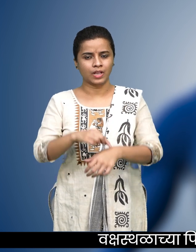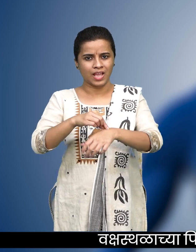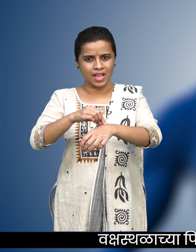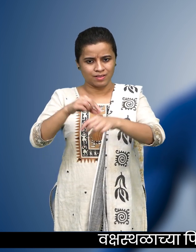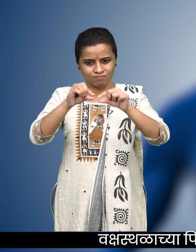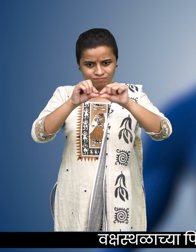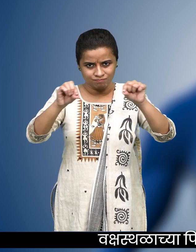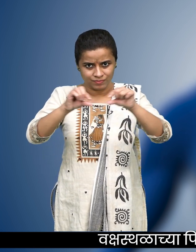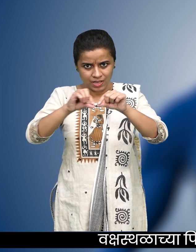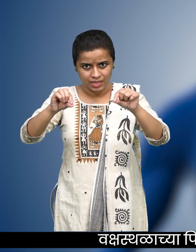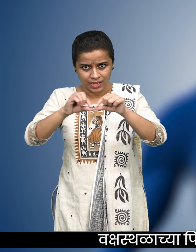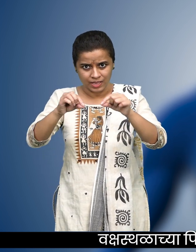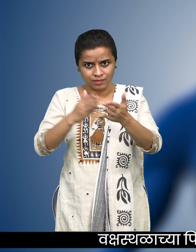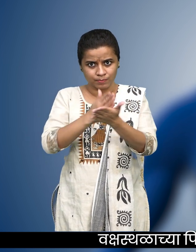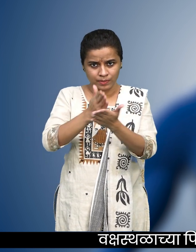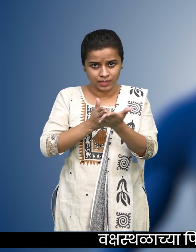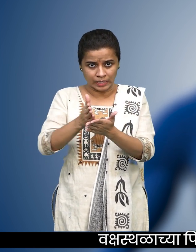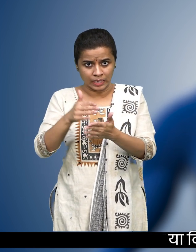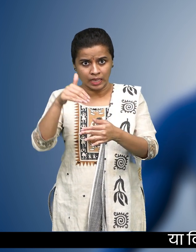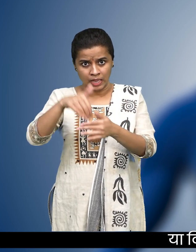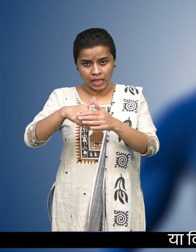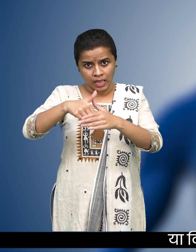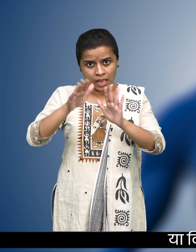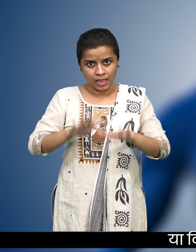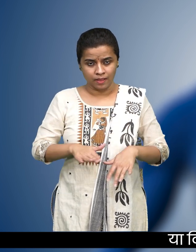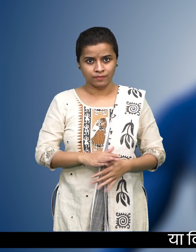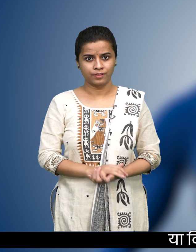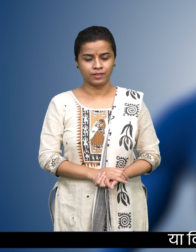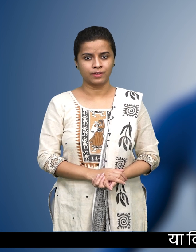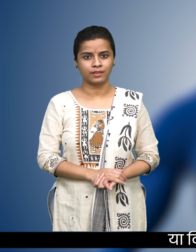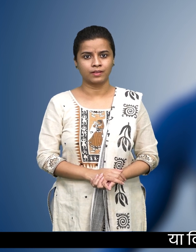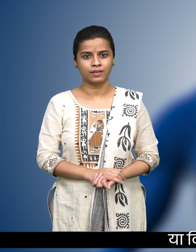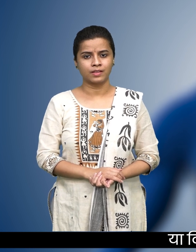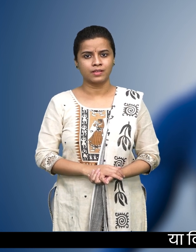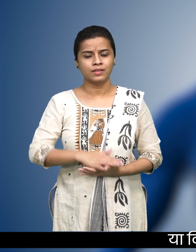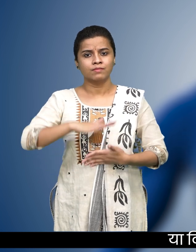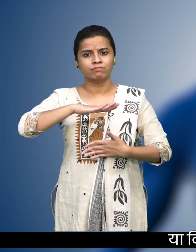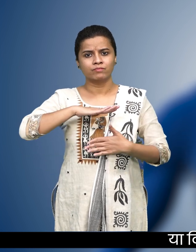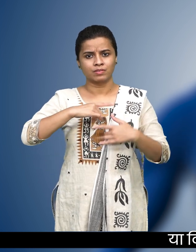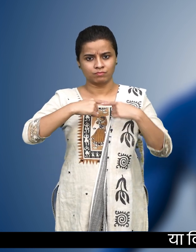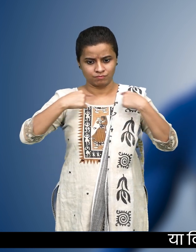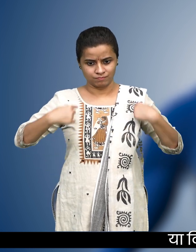वक्षस्थळाच्या पिंजराच्या पायथ्याशी एक स्नायू विभाजन असते. या विभाजनाला डायफ्राम असे म्हणतात.